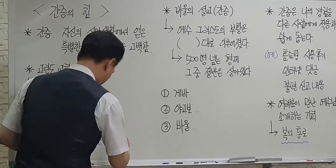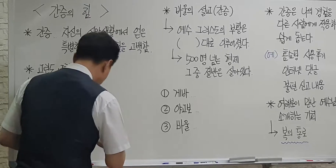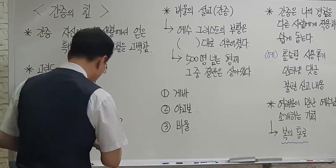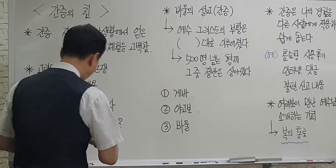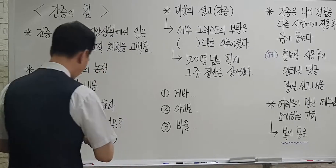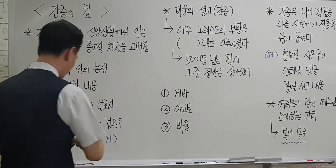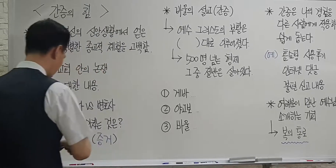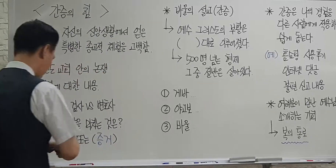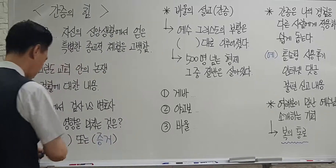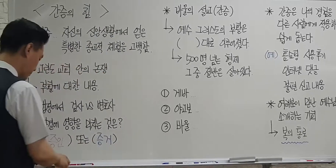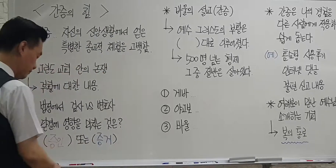증거.